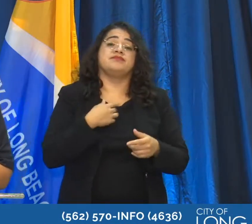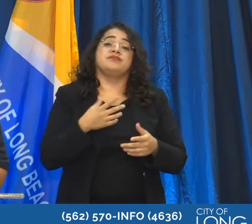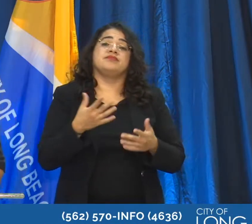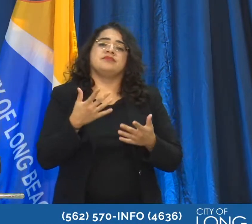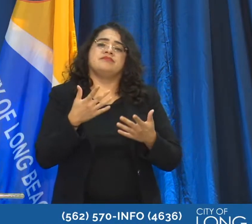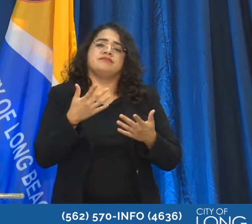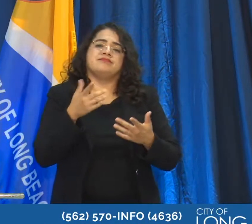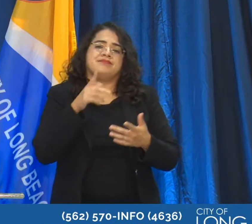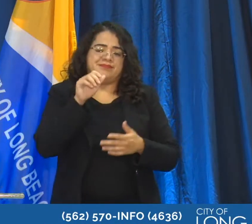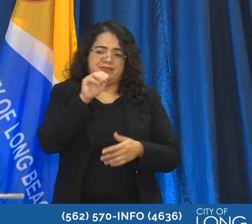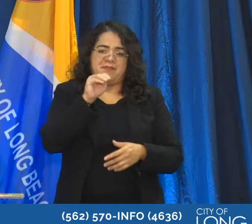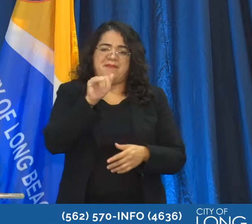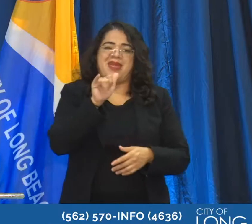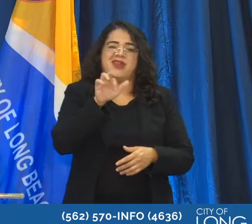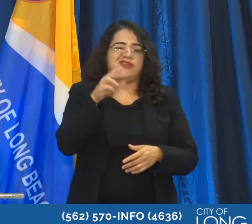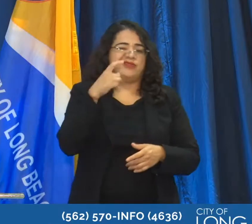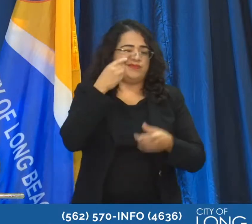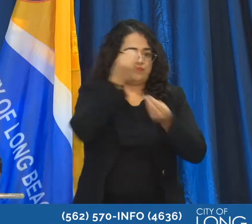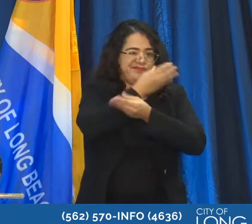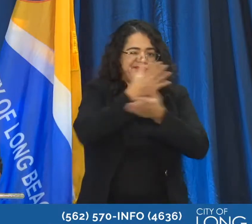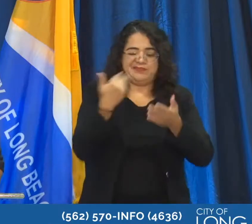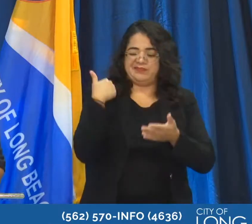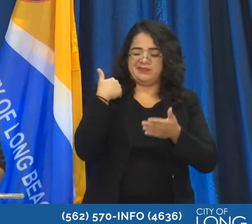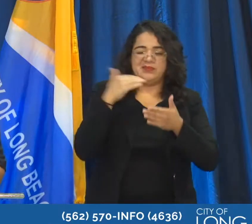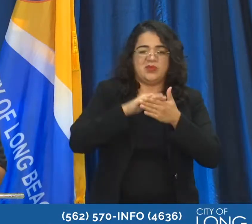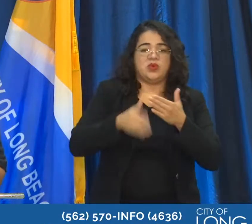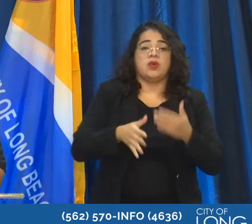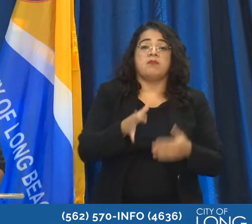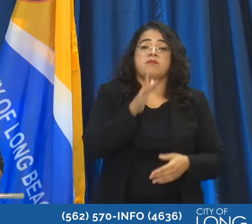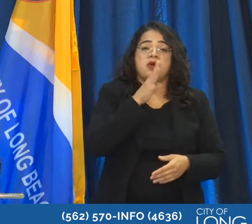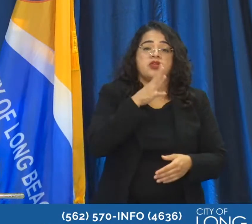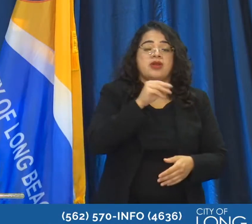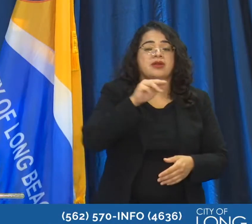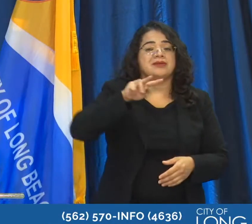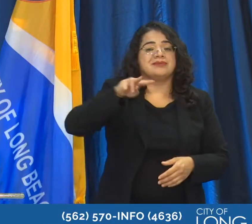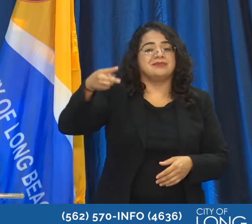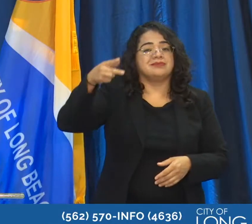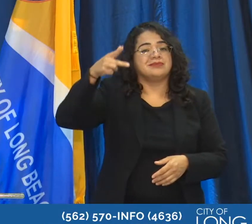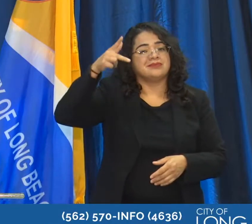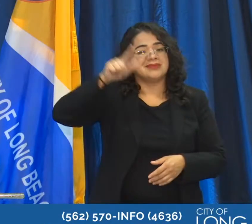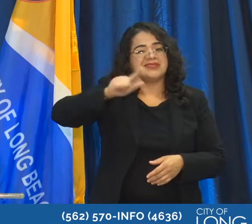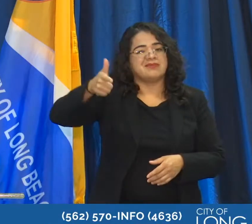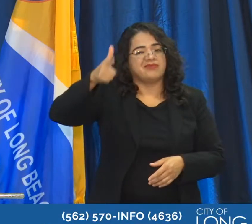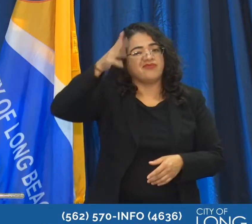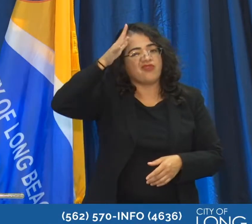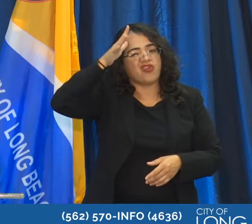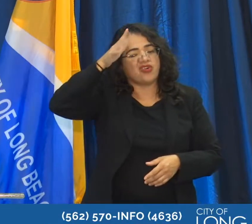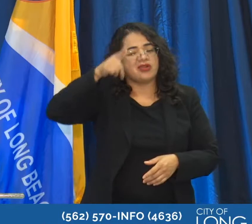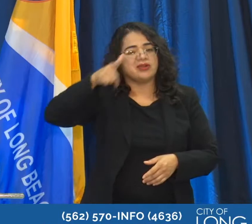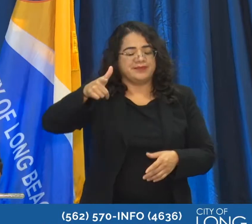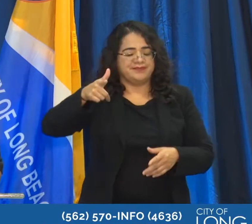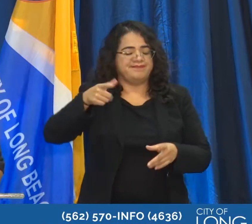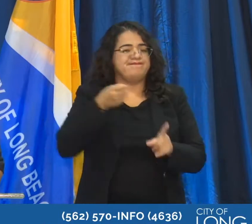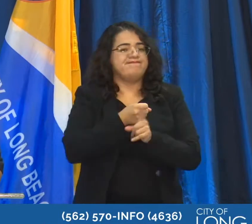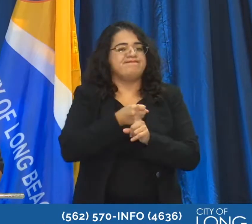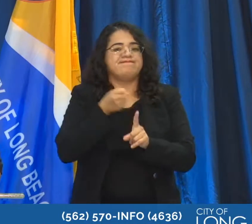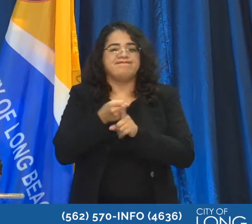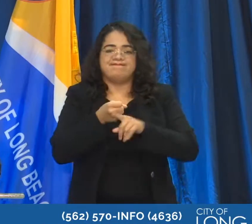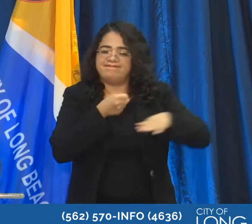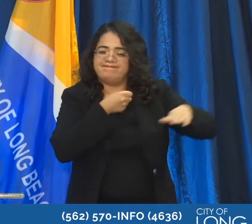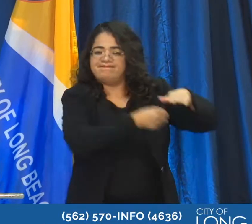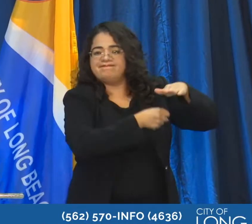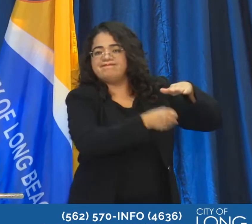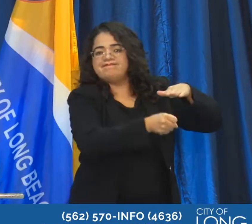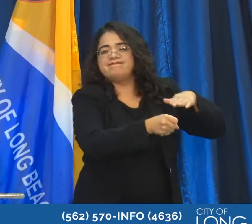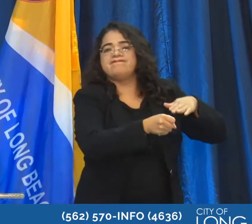del alcalde. Durante el fin de semana, su madre y su padrastro salieron positivos del coronavirus y actualmente están los dos